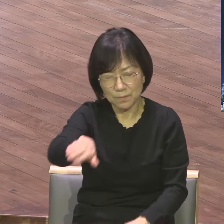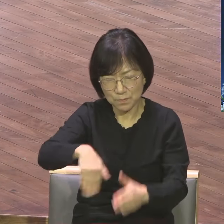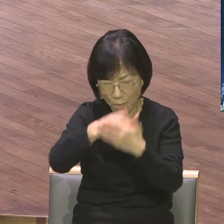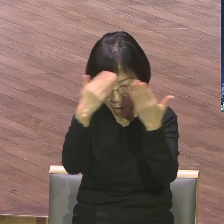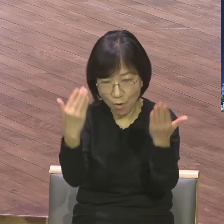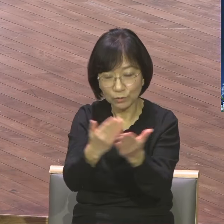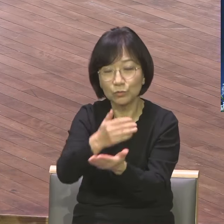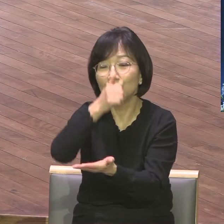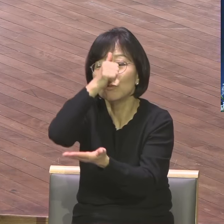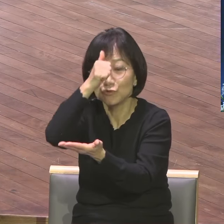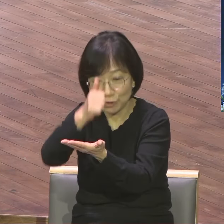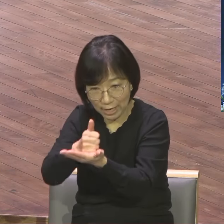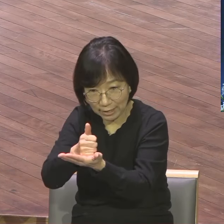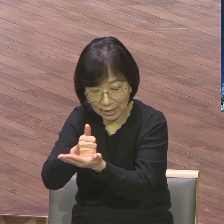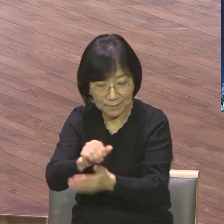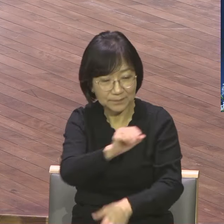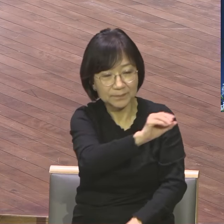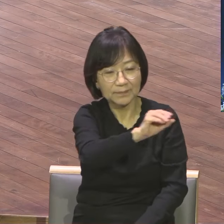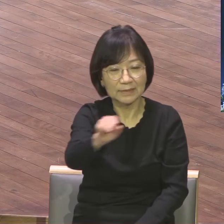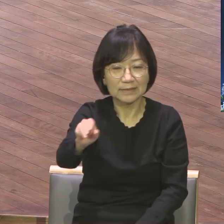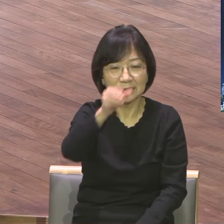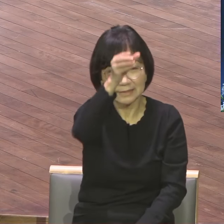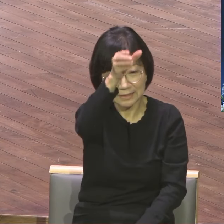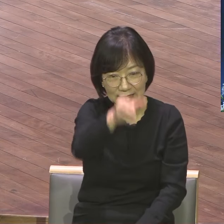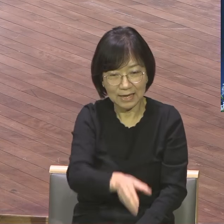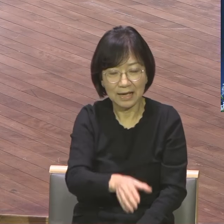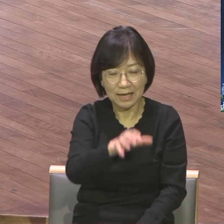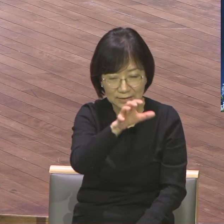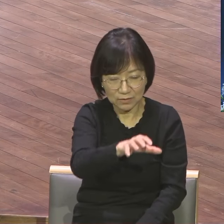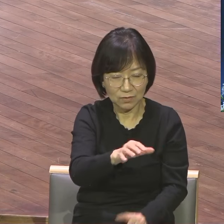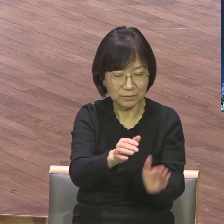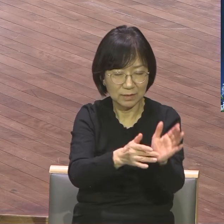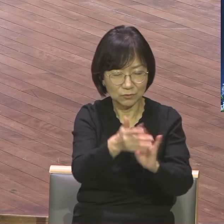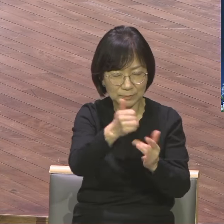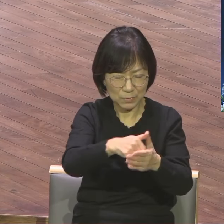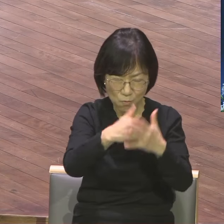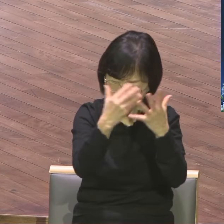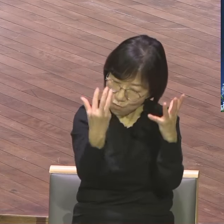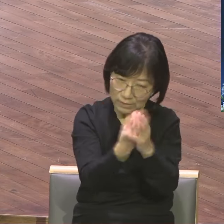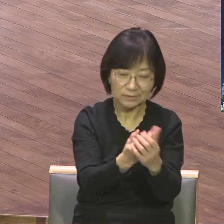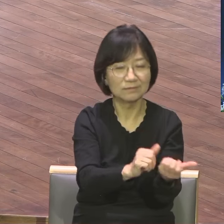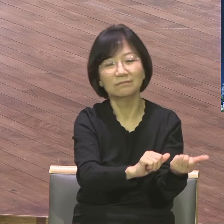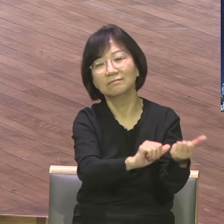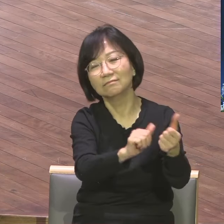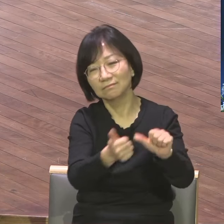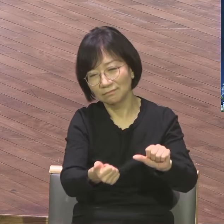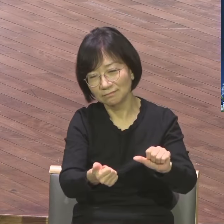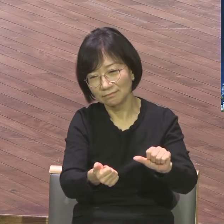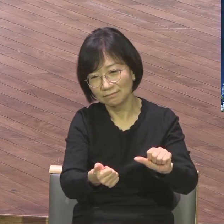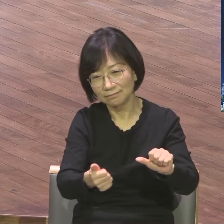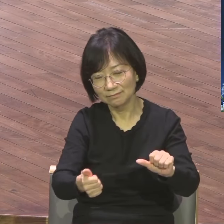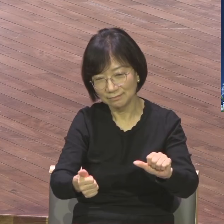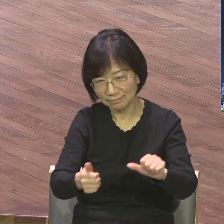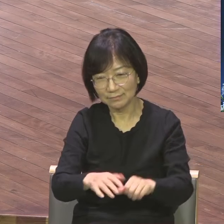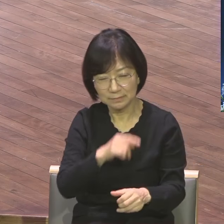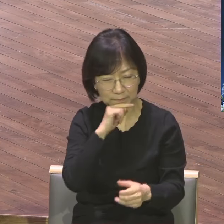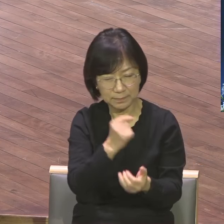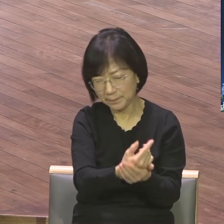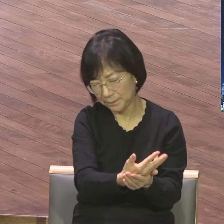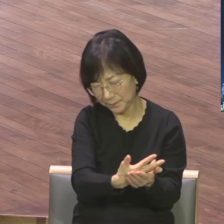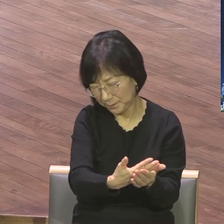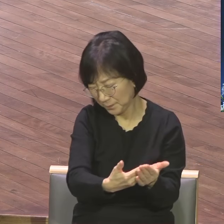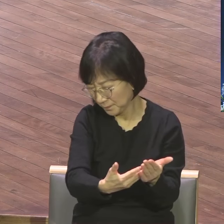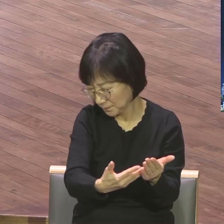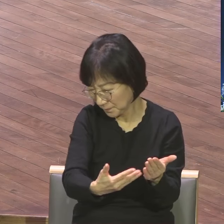예수님이 짊어지고 십자가에서 이제는 온몸이 다 부서져야 돼. 이제는 깨져야 돼. 피를 흘려야 돼.